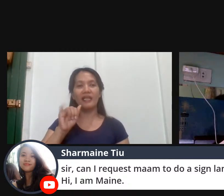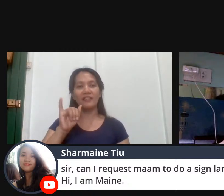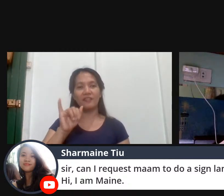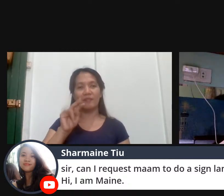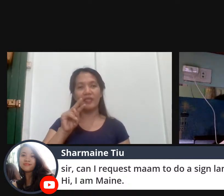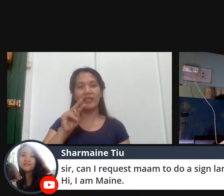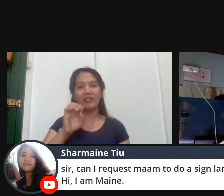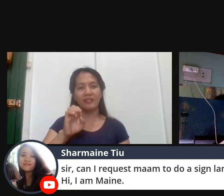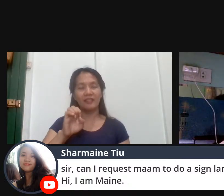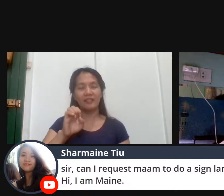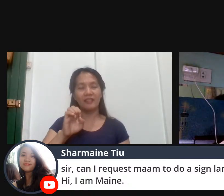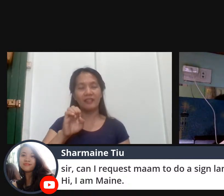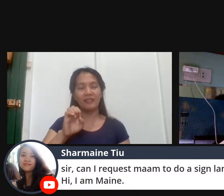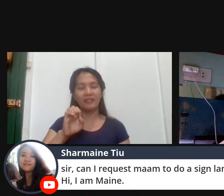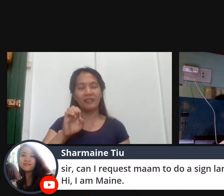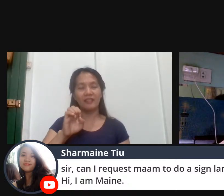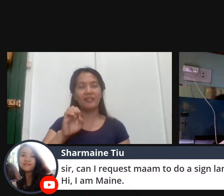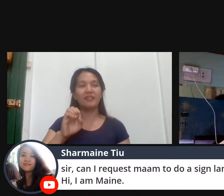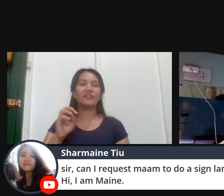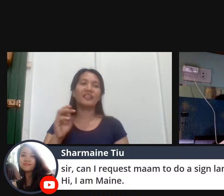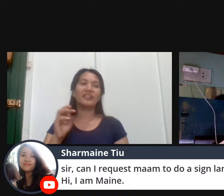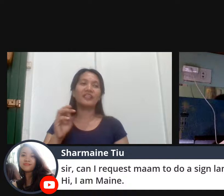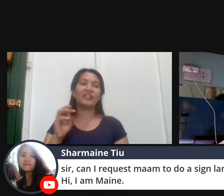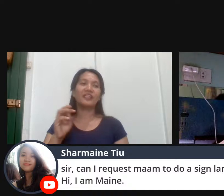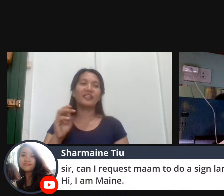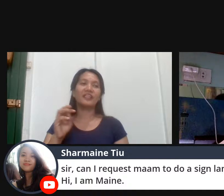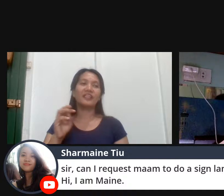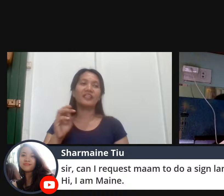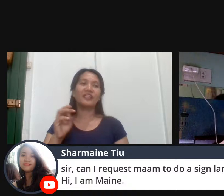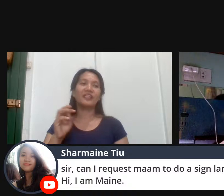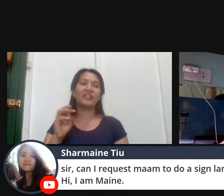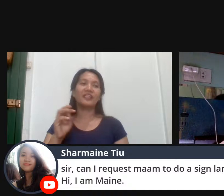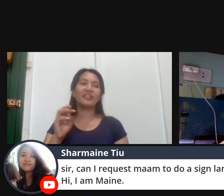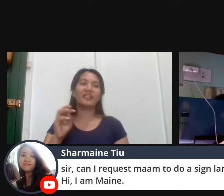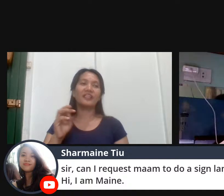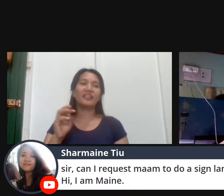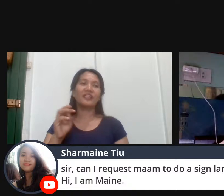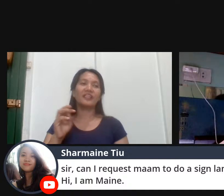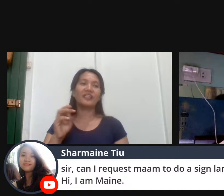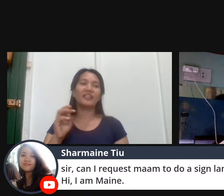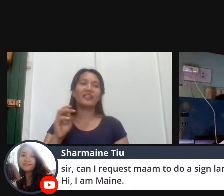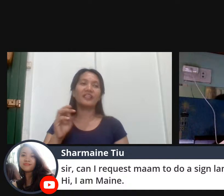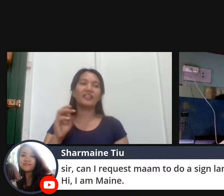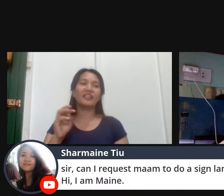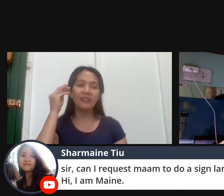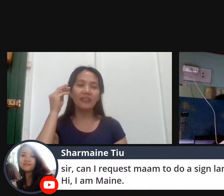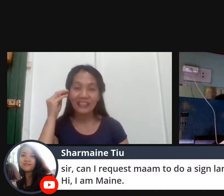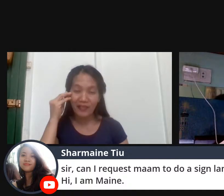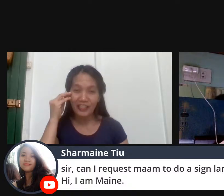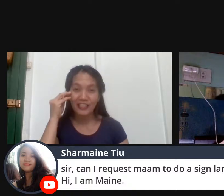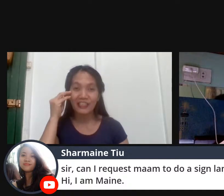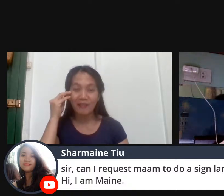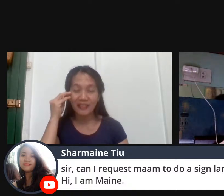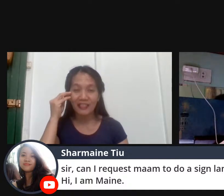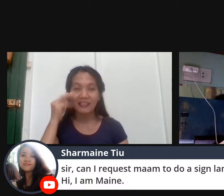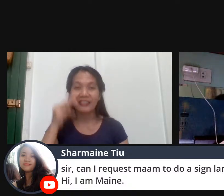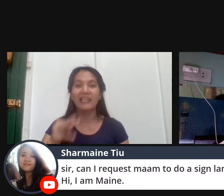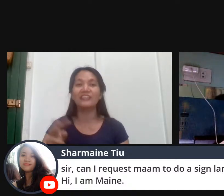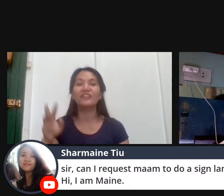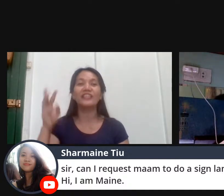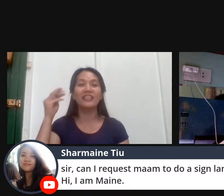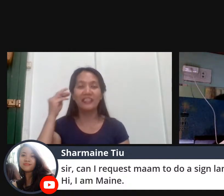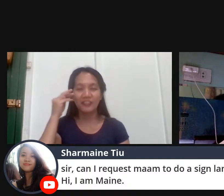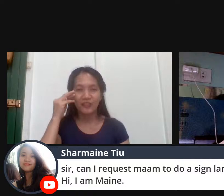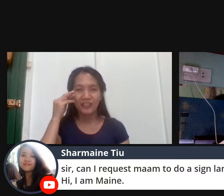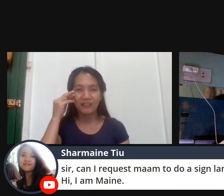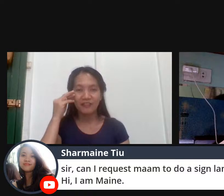mo muna, si May. Kunyari, may nunal si Ma'am Main dito. Ito ang sign name